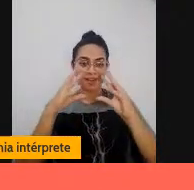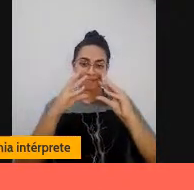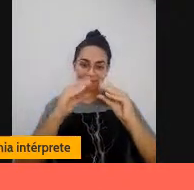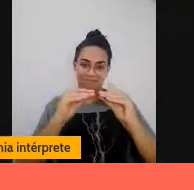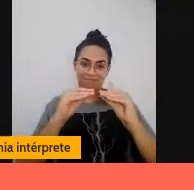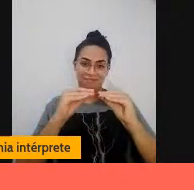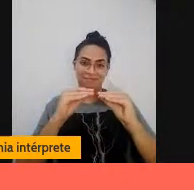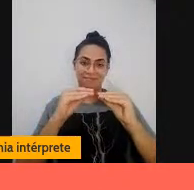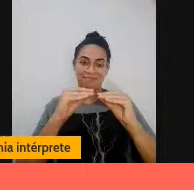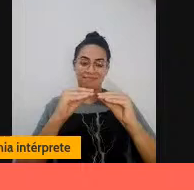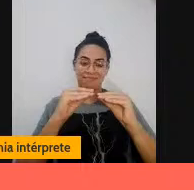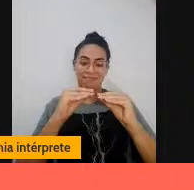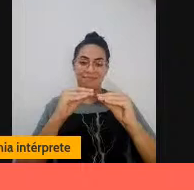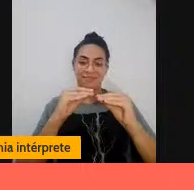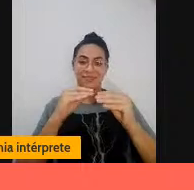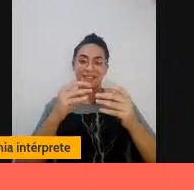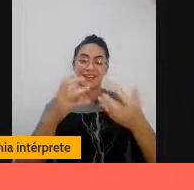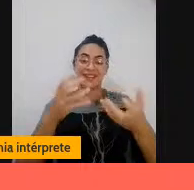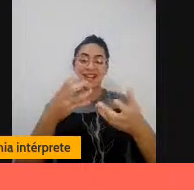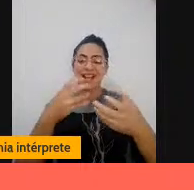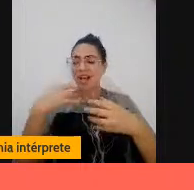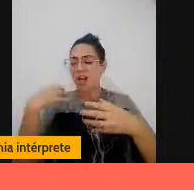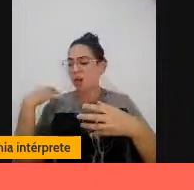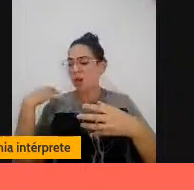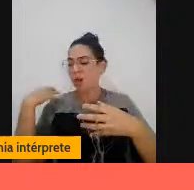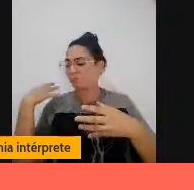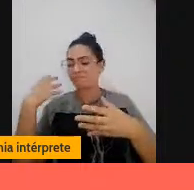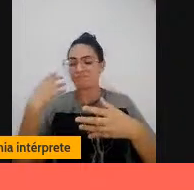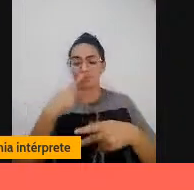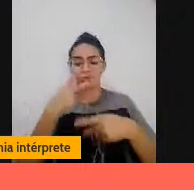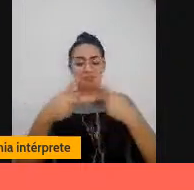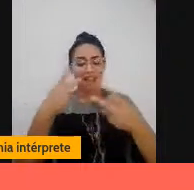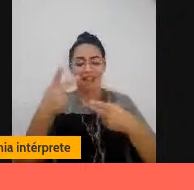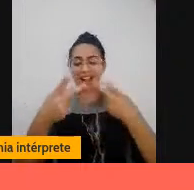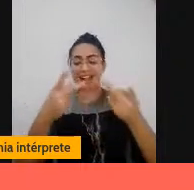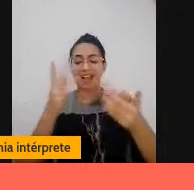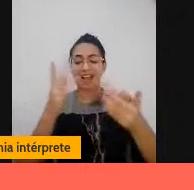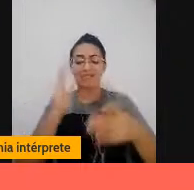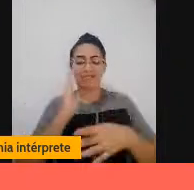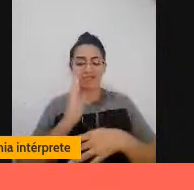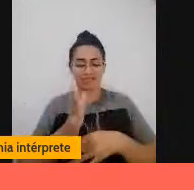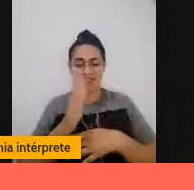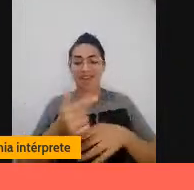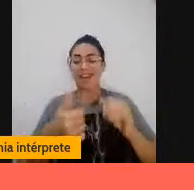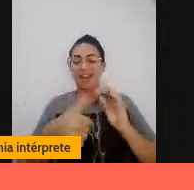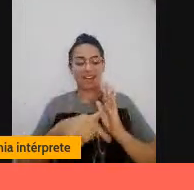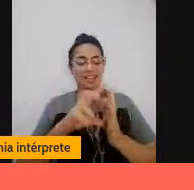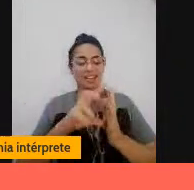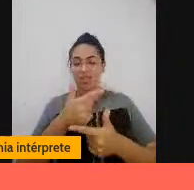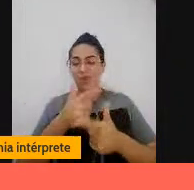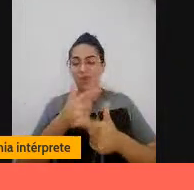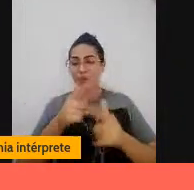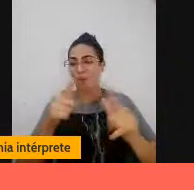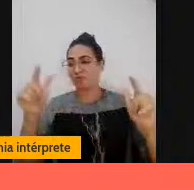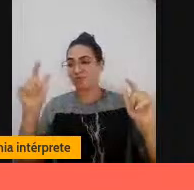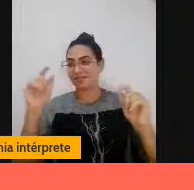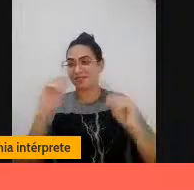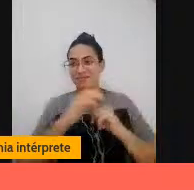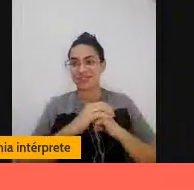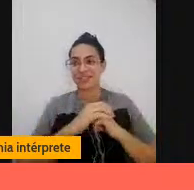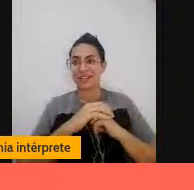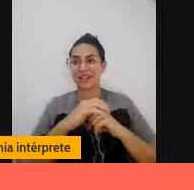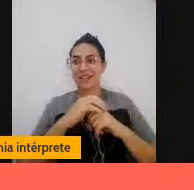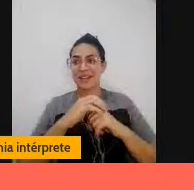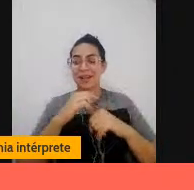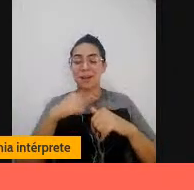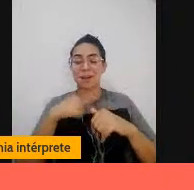Tudo que eu queria dizer já foi dito, né? É bom ficar por isso. Eu quero fazer minha, todas